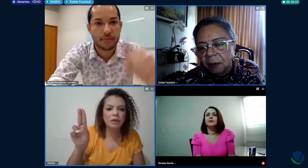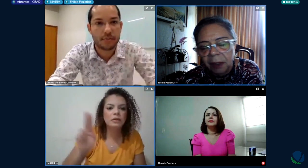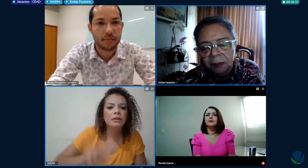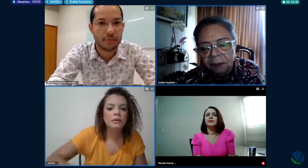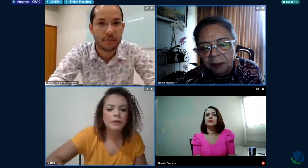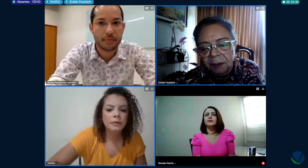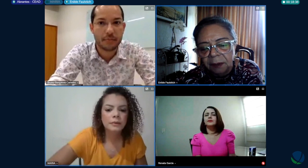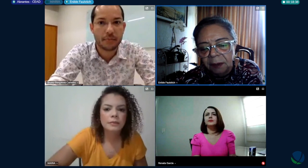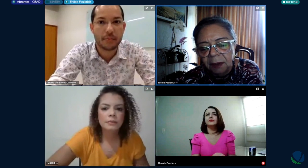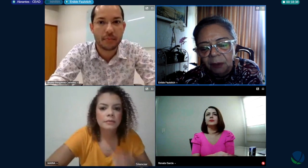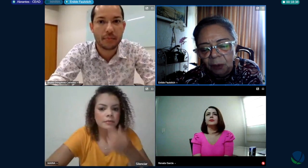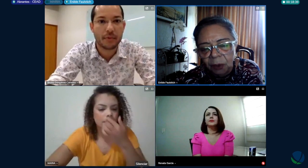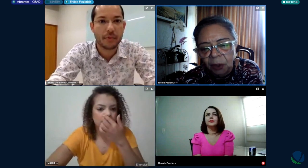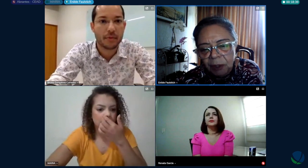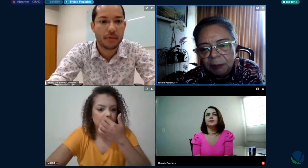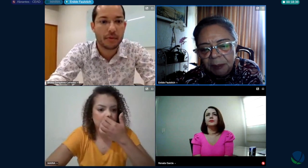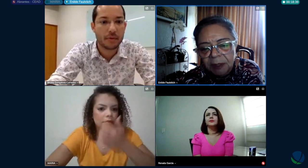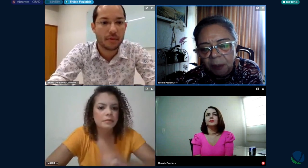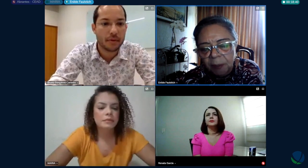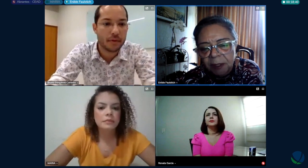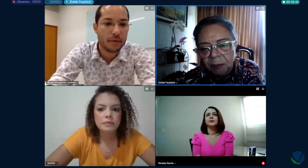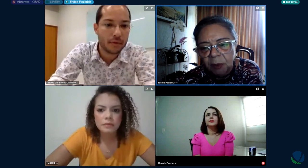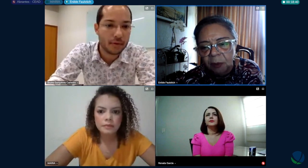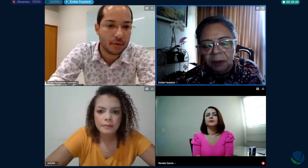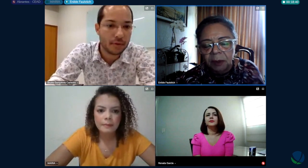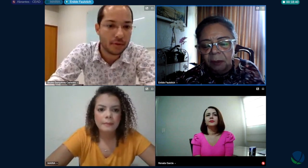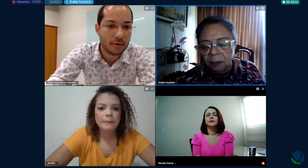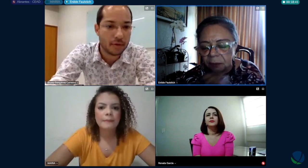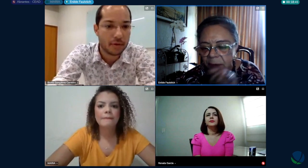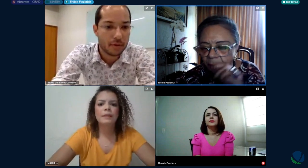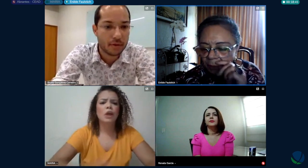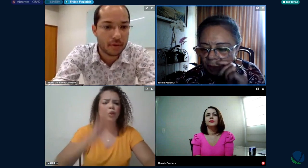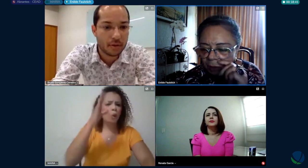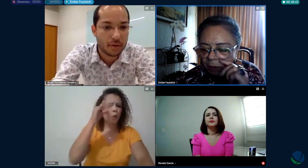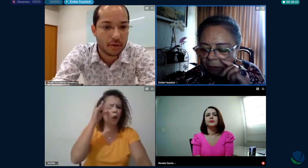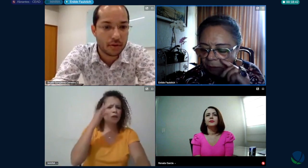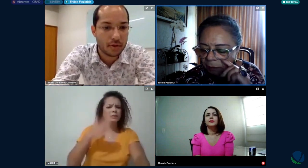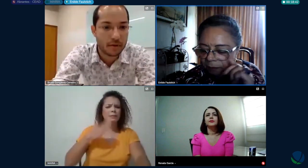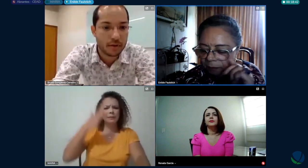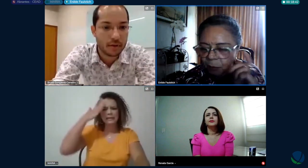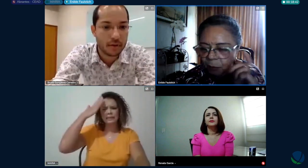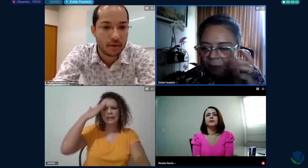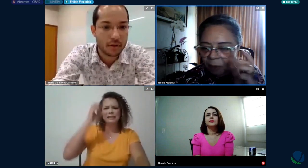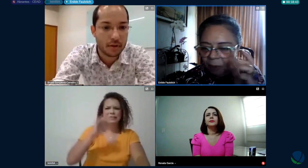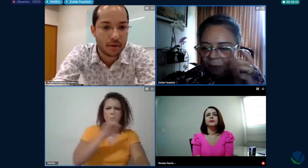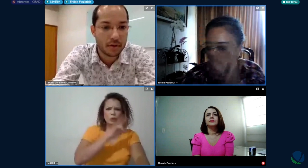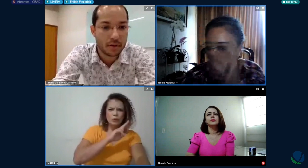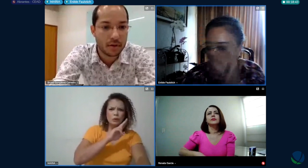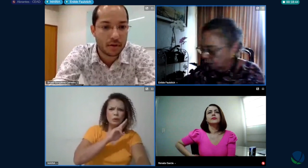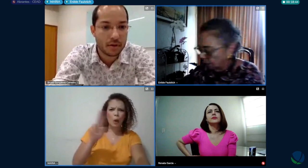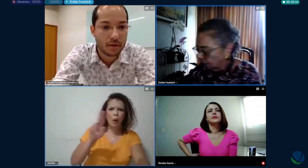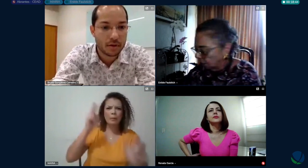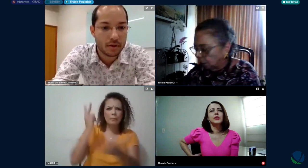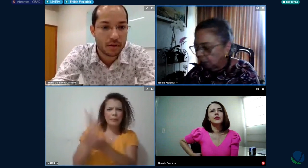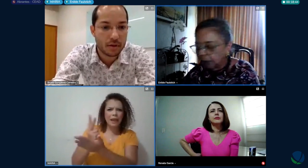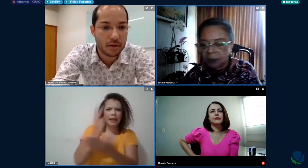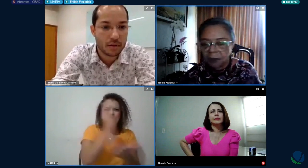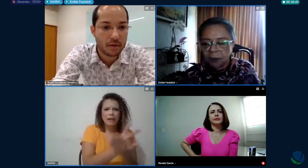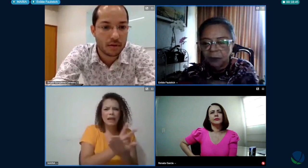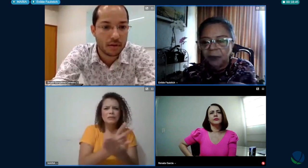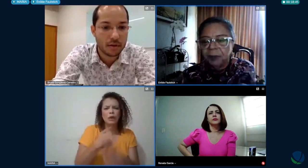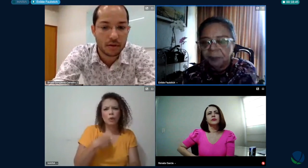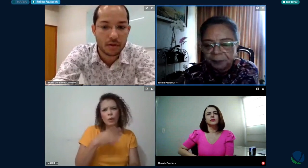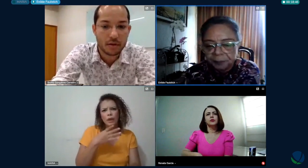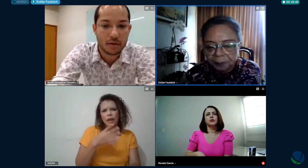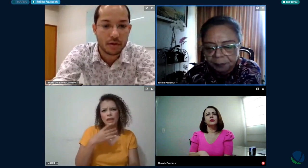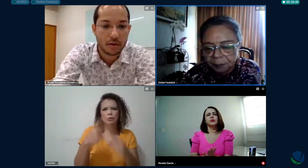ao nome. Eu estou curiosa para saber se é o mesmo que eu conheço, que não tem muito a ver com política, não.